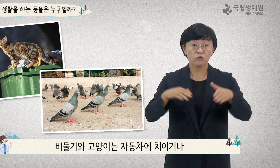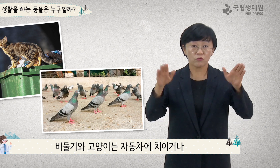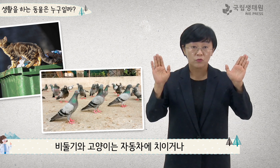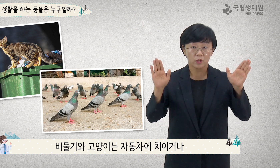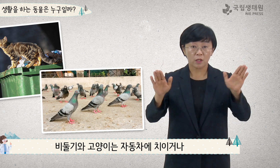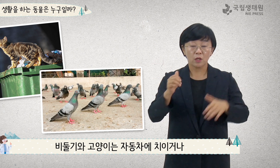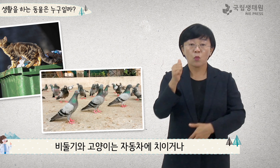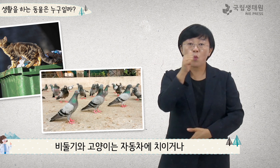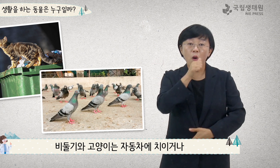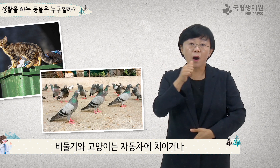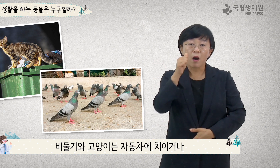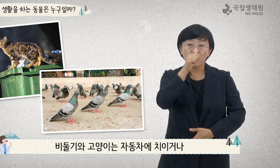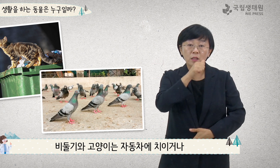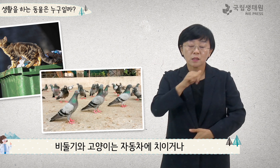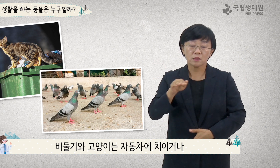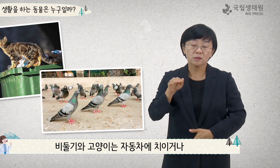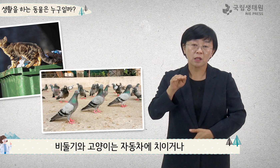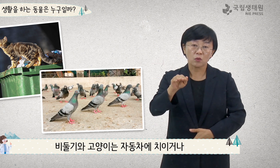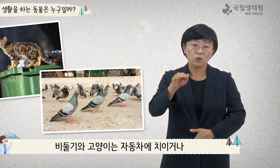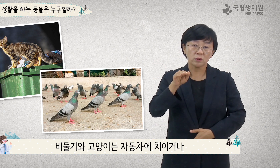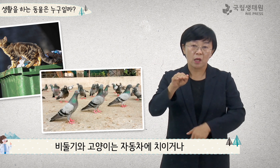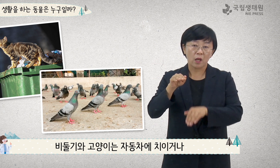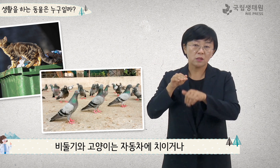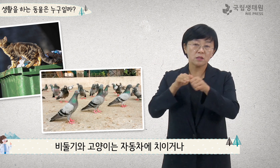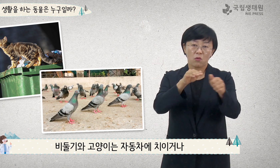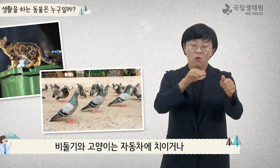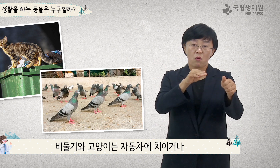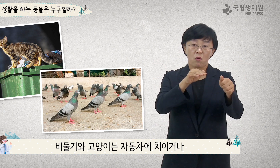비둘기와 고양이는 자동차에 치이거나